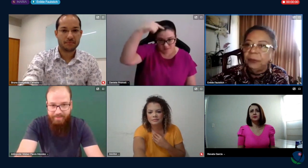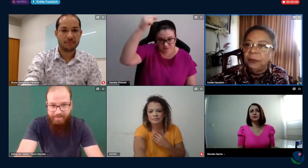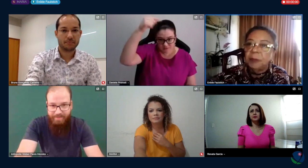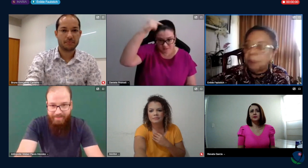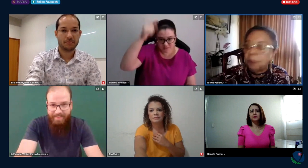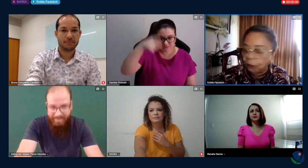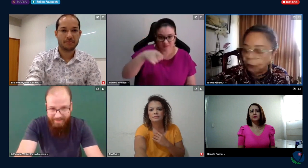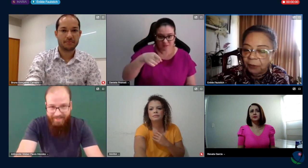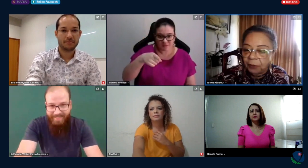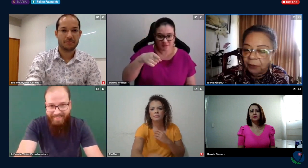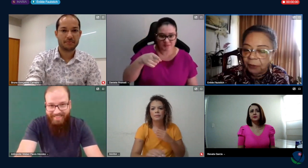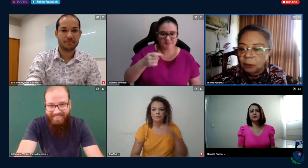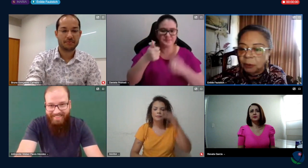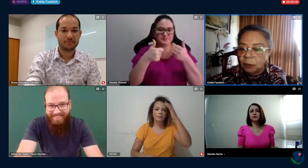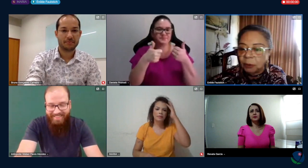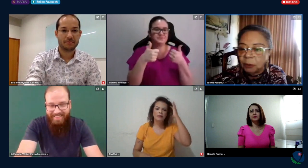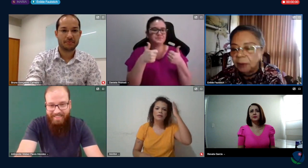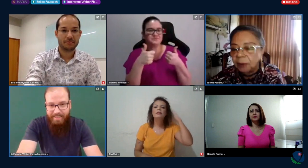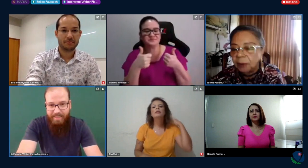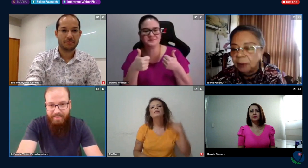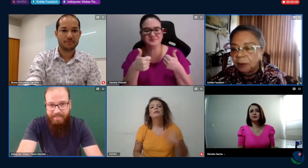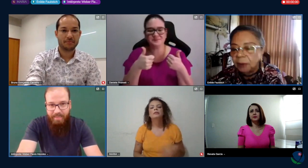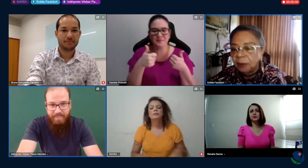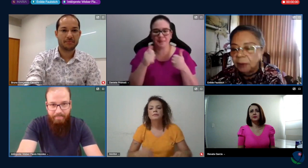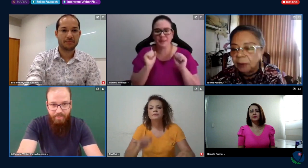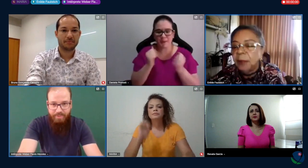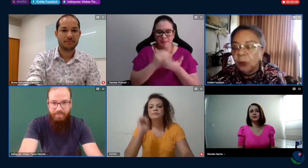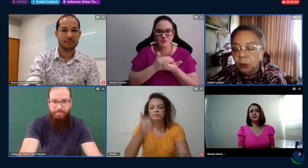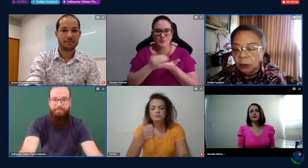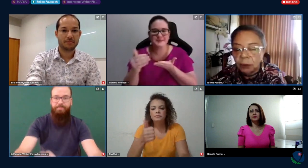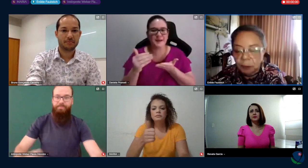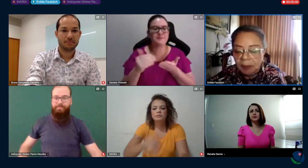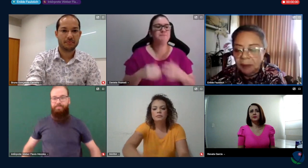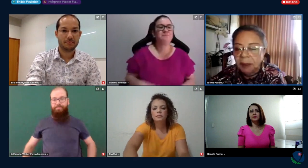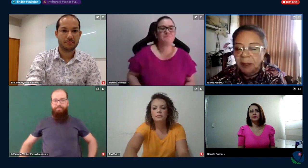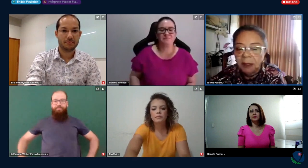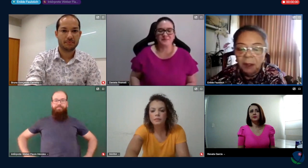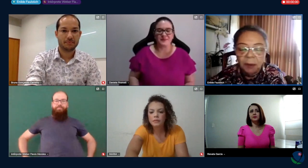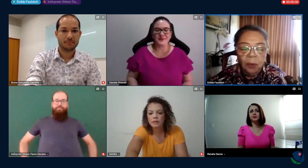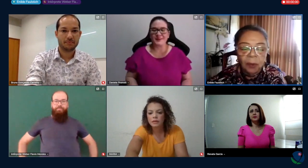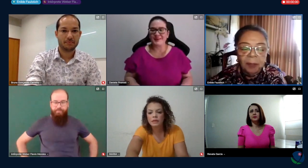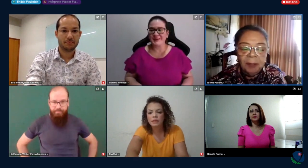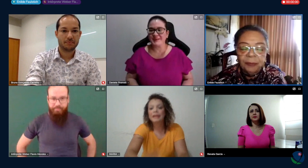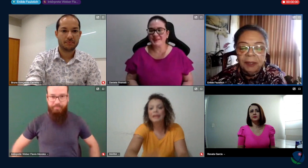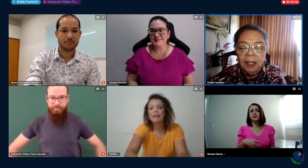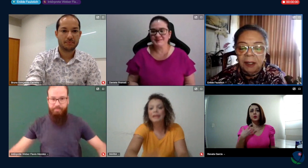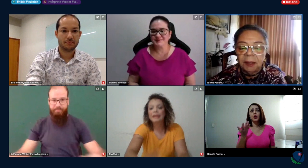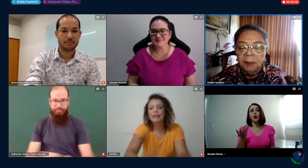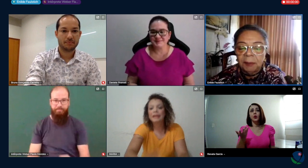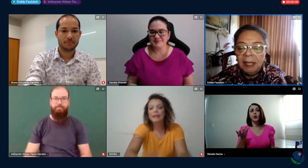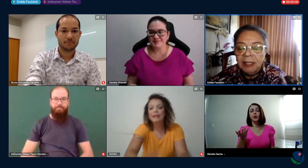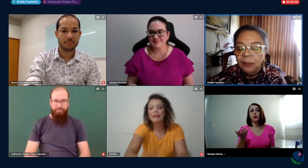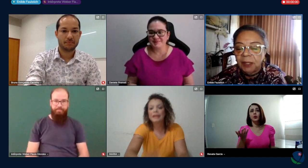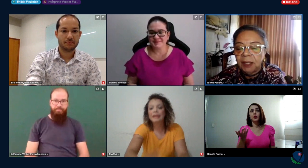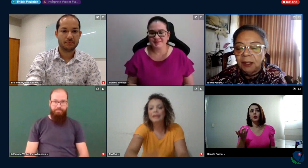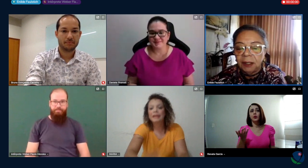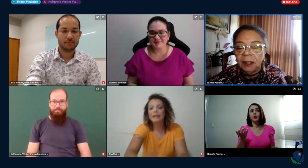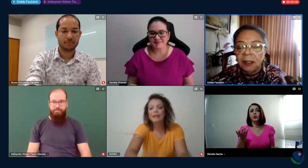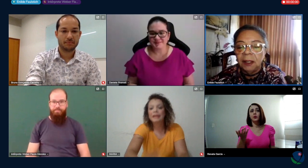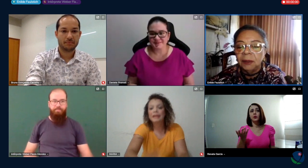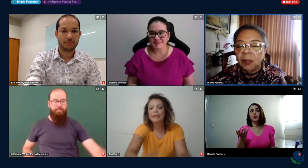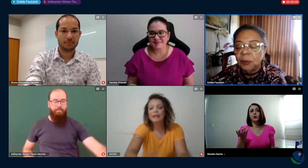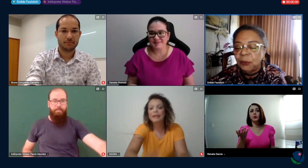está chovendo, mas pode chover e piora tudo. Vamos lá. Estamos a 30 ponto. minutos para a Daniela. O Weber fica aí, Maria